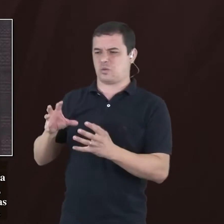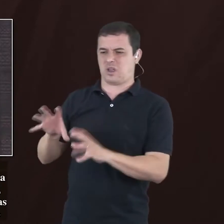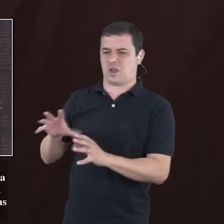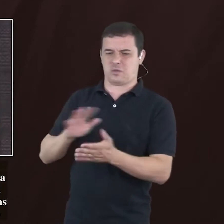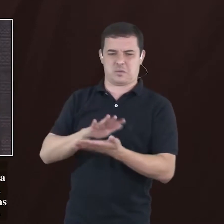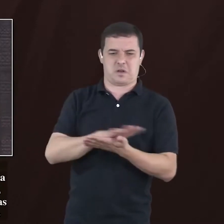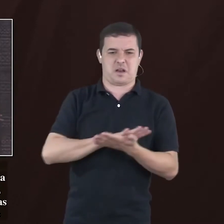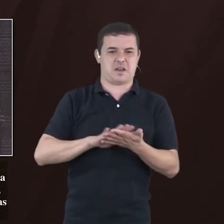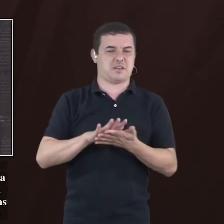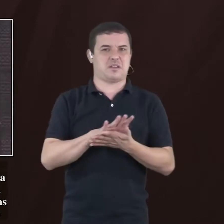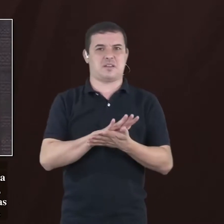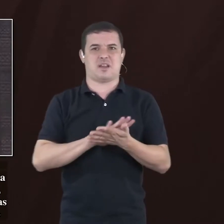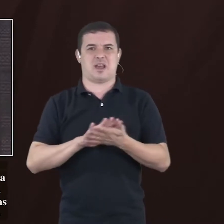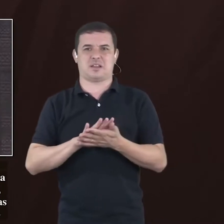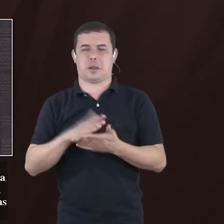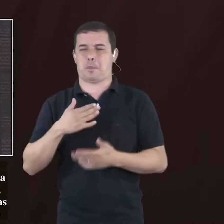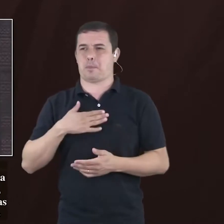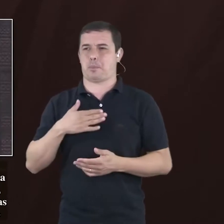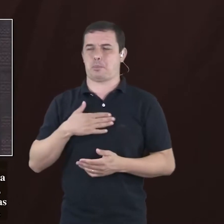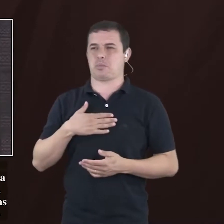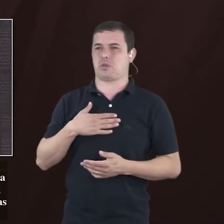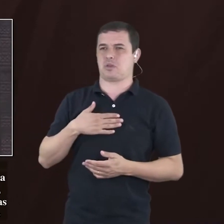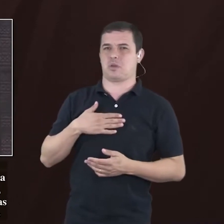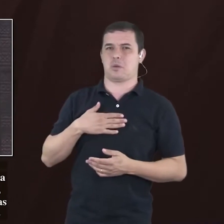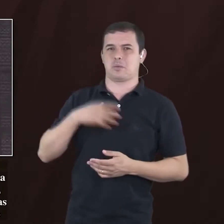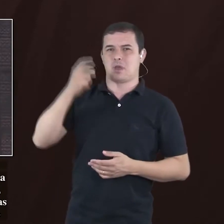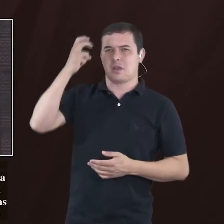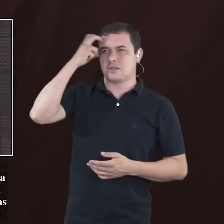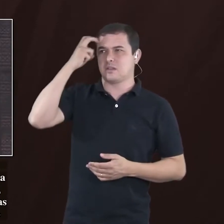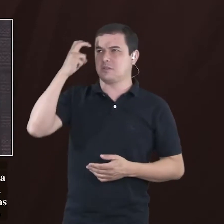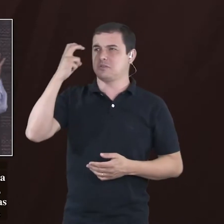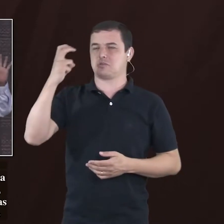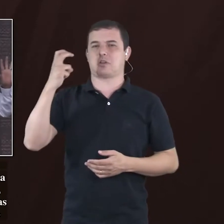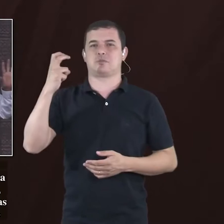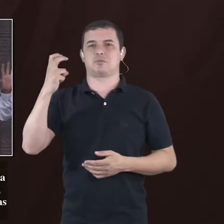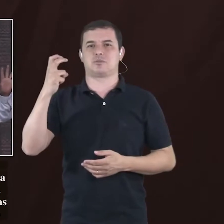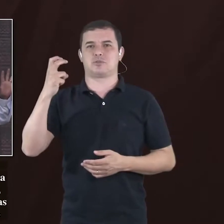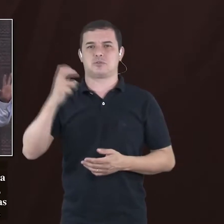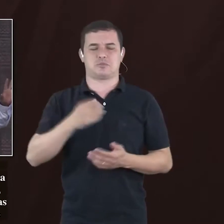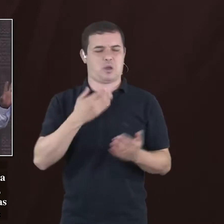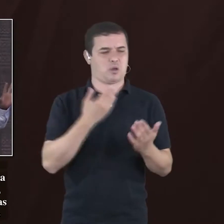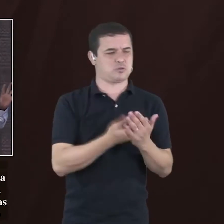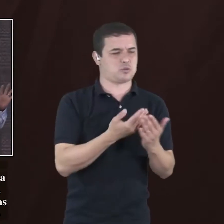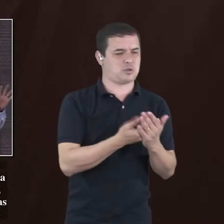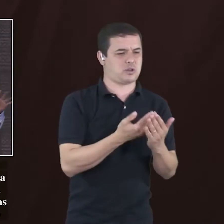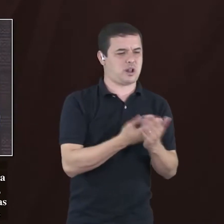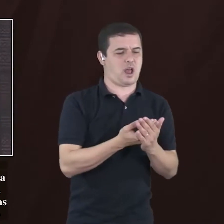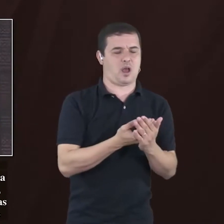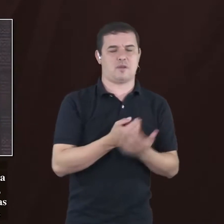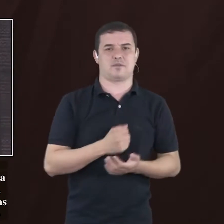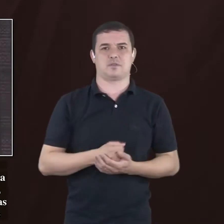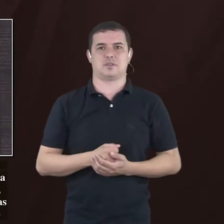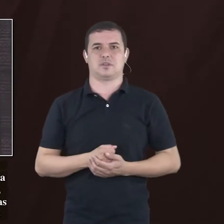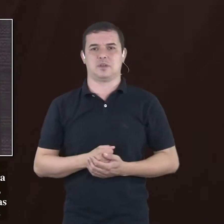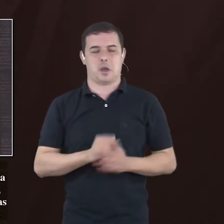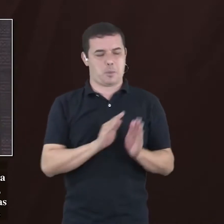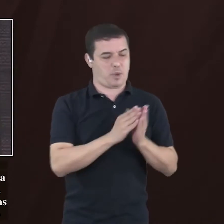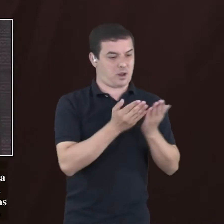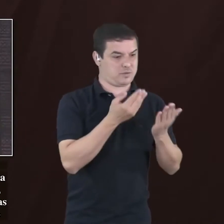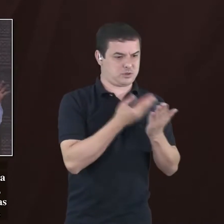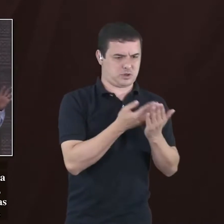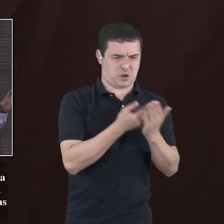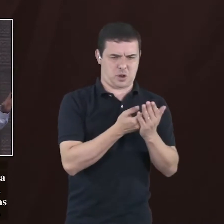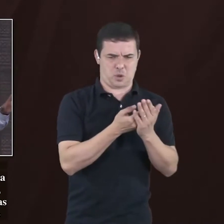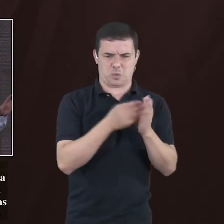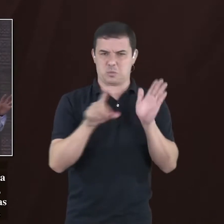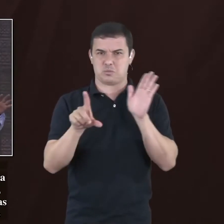Antigamente, todas aquelas coisas, ele era um dos melhores alunos de Gamaliel. Com relação à